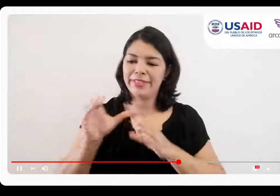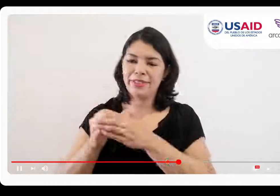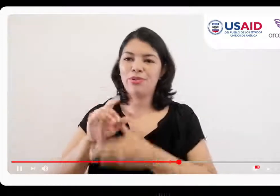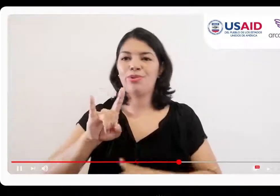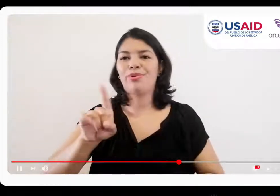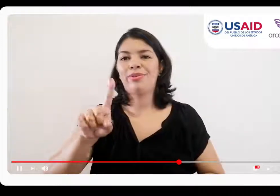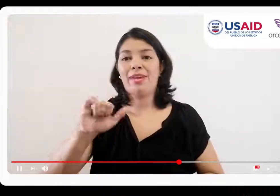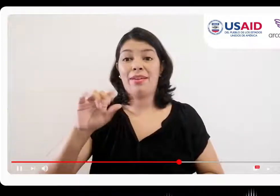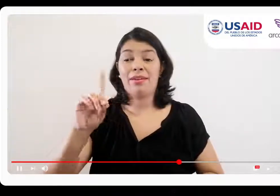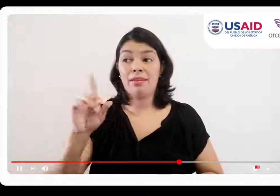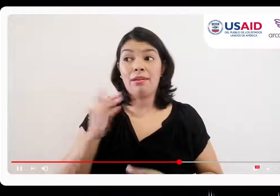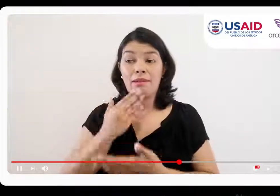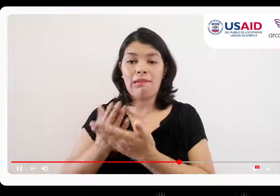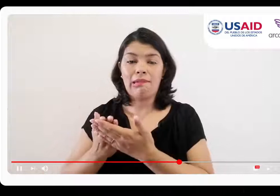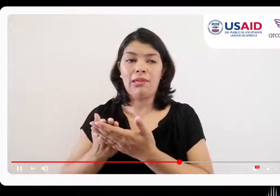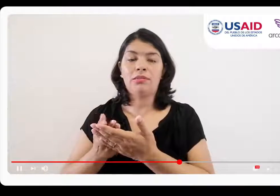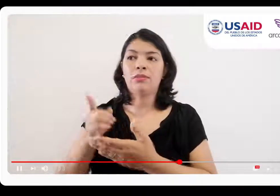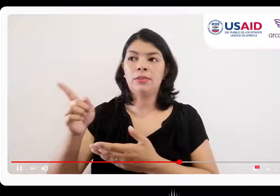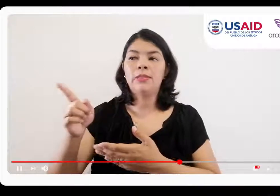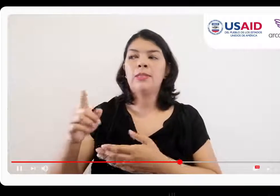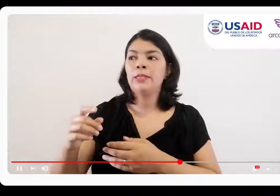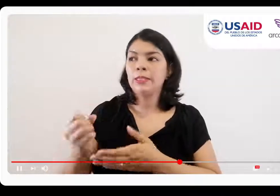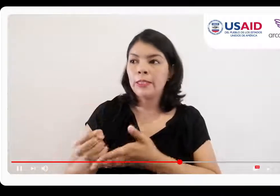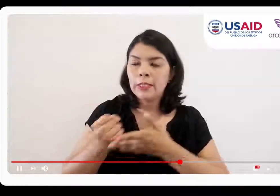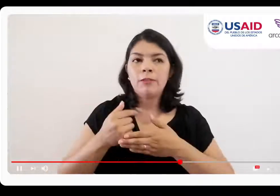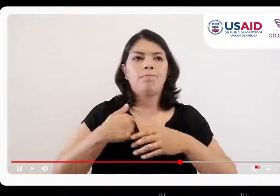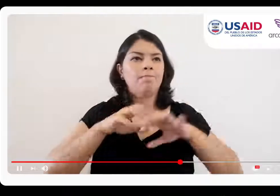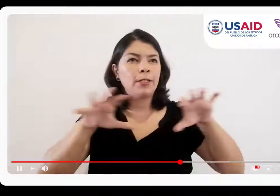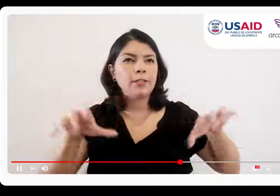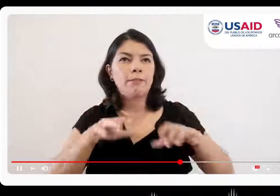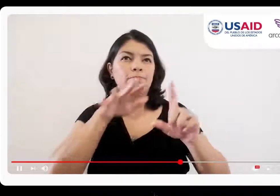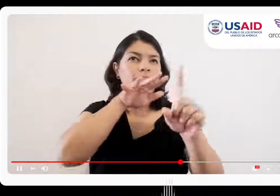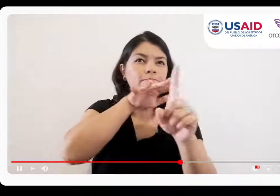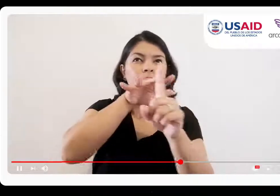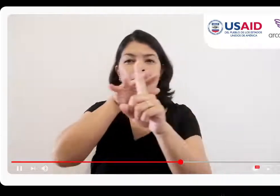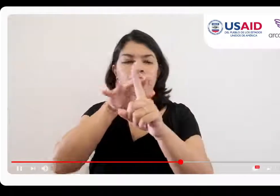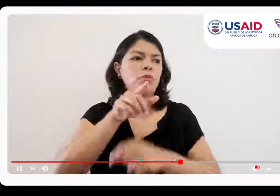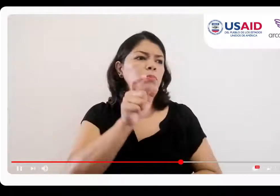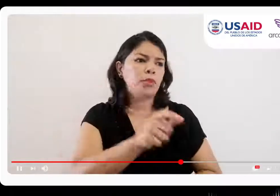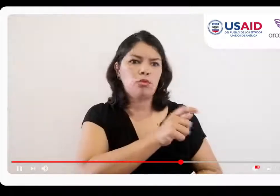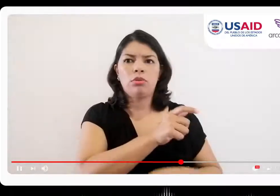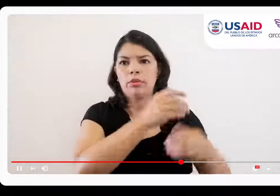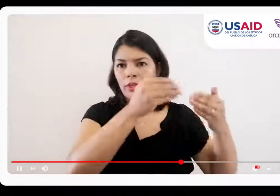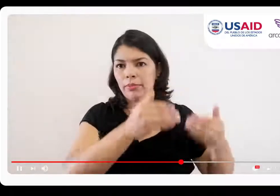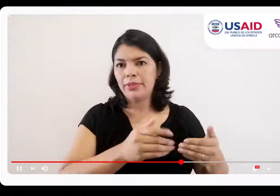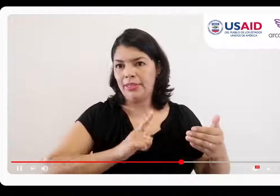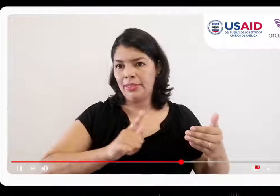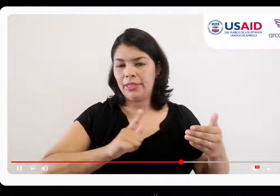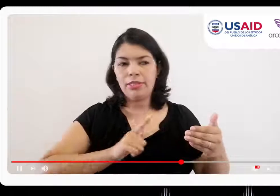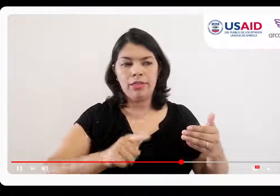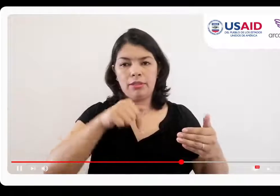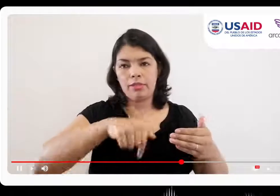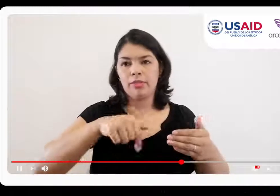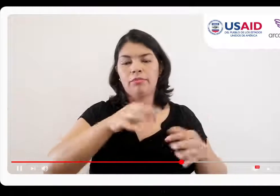logramos desarrollar varias actividades de incidencia política con los líderes, con la población con discapacidad en